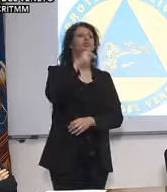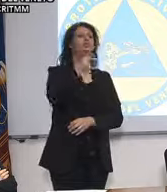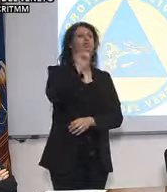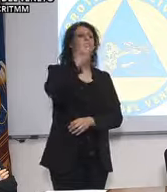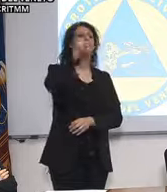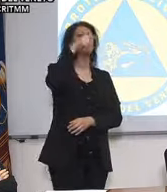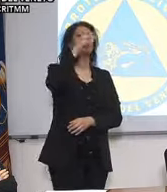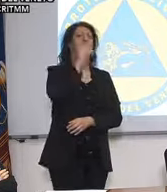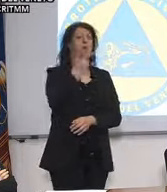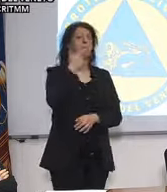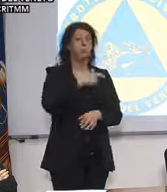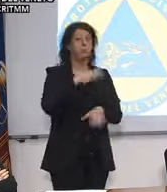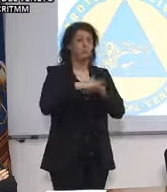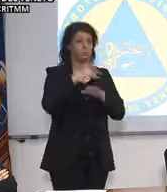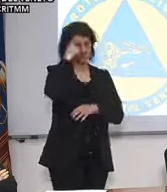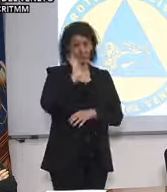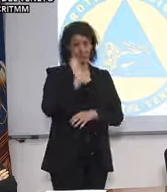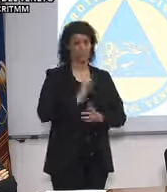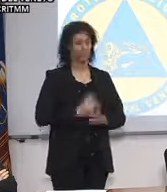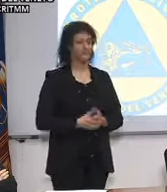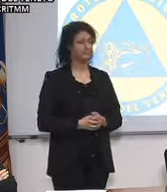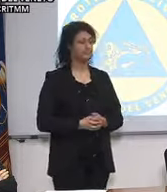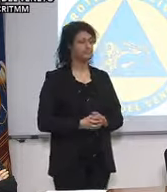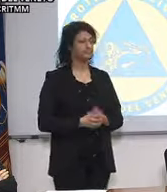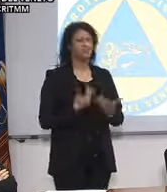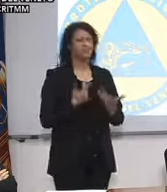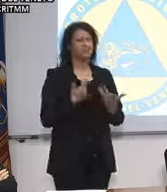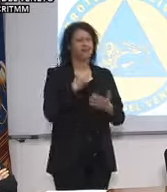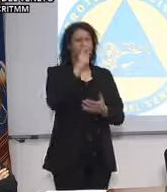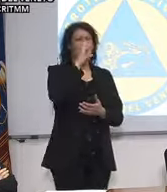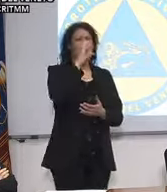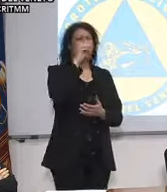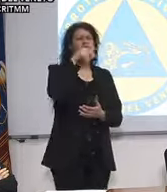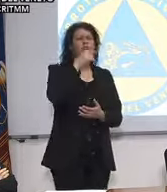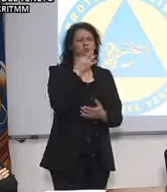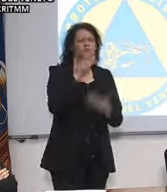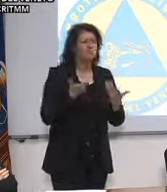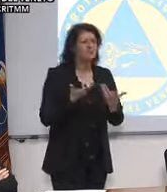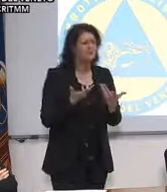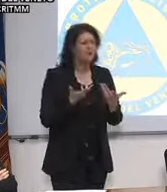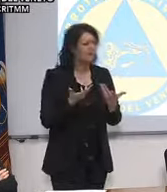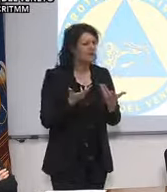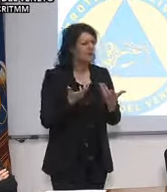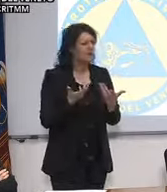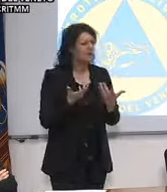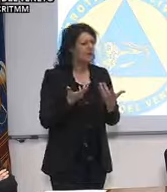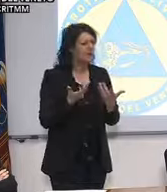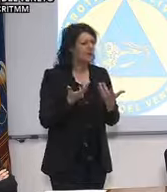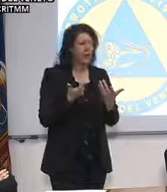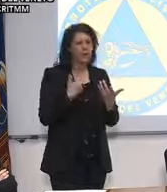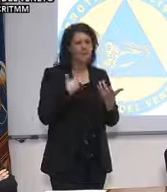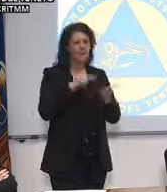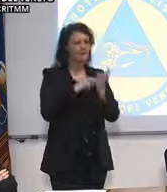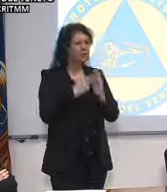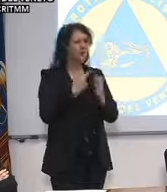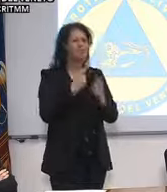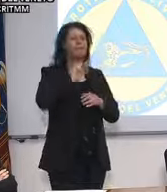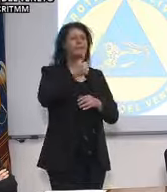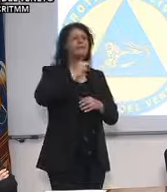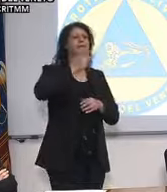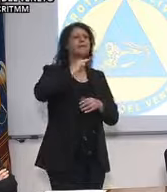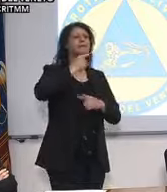Bene, e torniamo avanti. Il congiunto poi chi è? Il problema è il primo, il secondo, ci sono delle sentenze